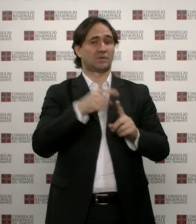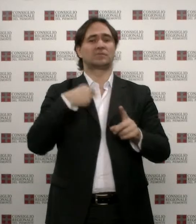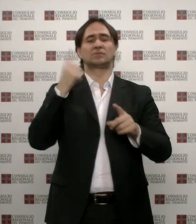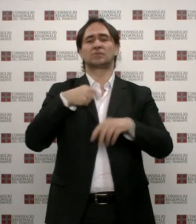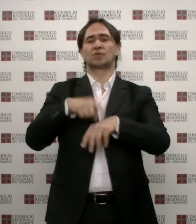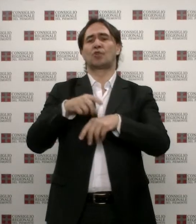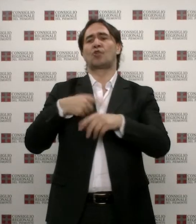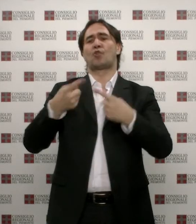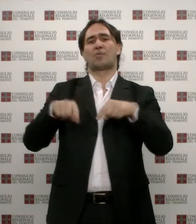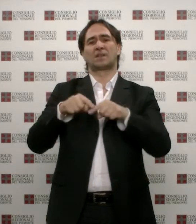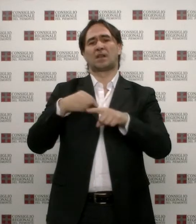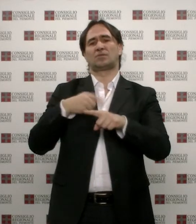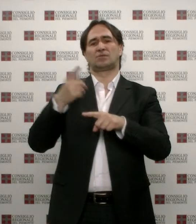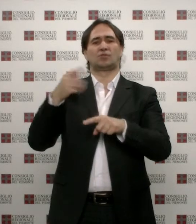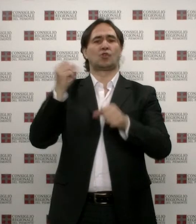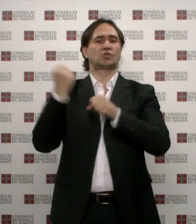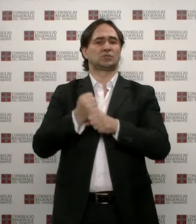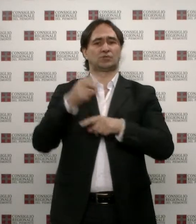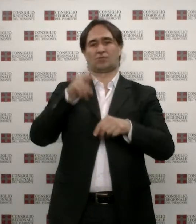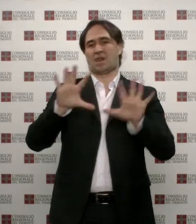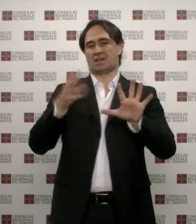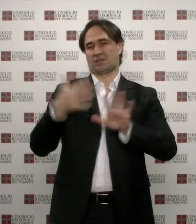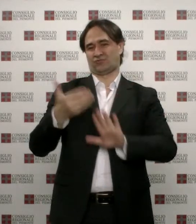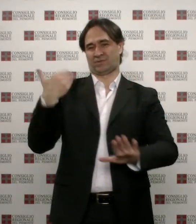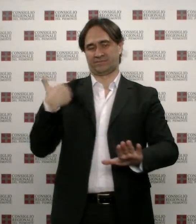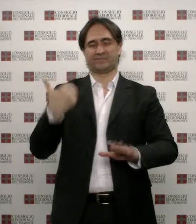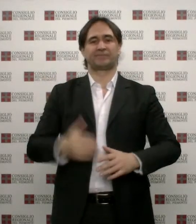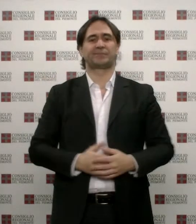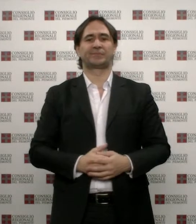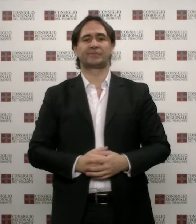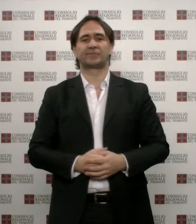dal Comitato Resistente Costituzione nel 2010.